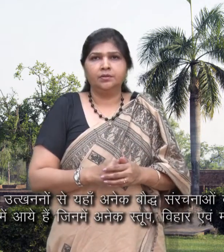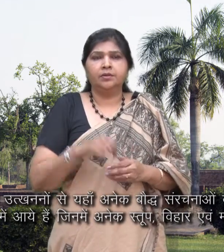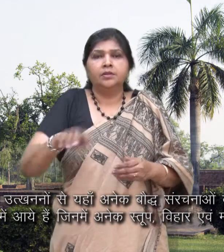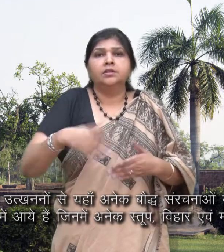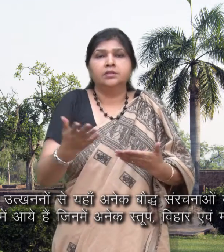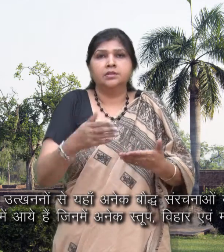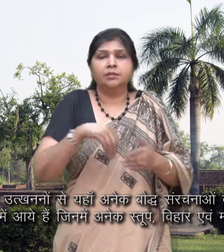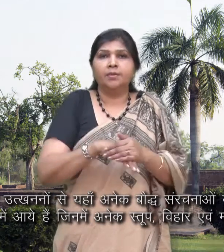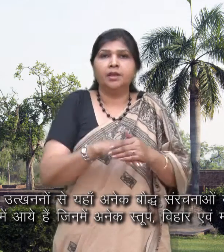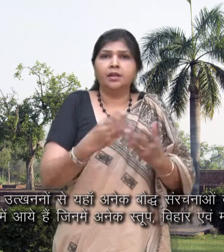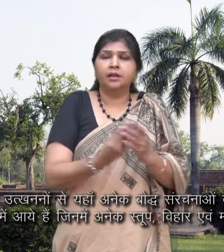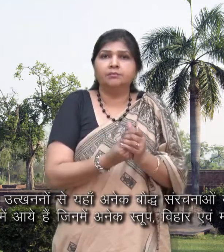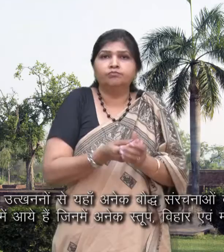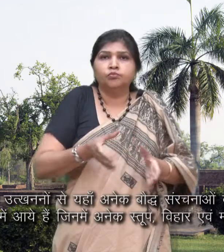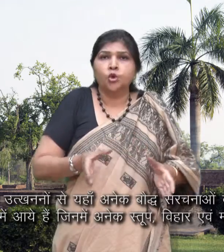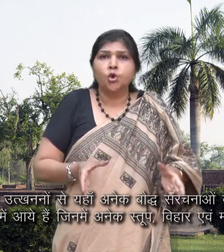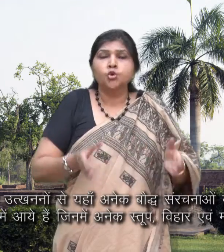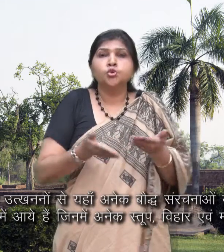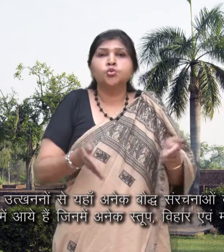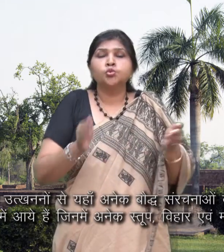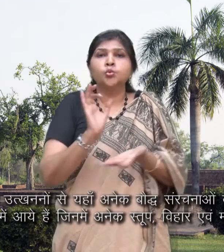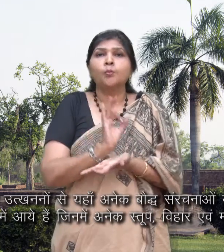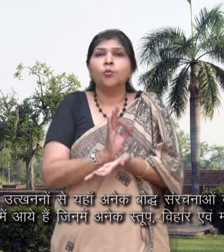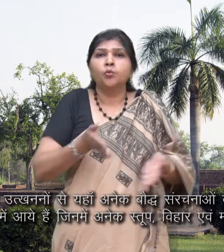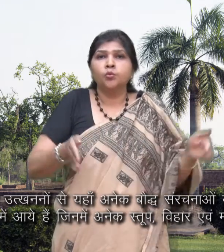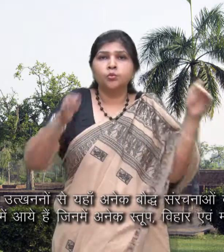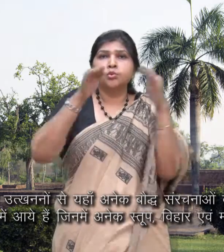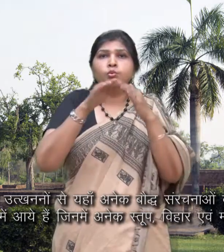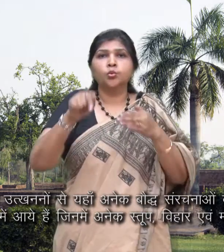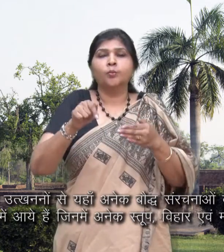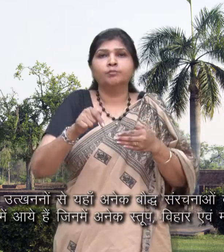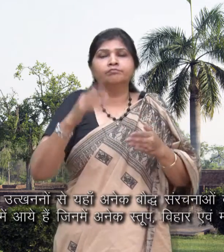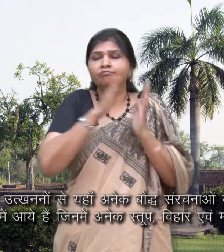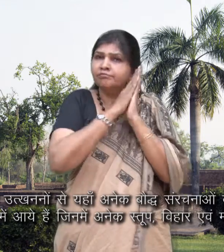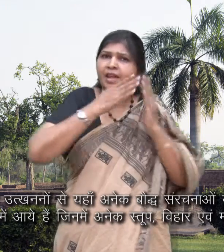जिनमें अनेक स्तूप, विहार एवं मंदिर हैं।